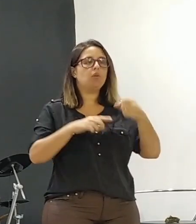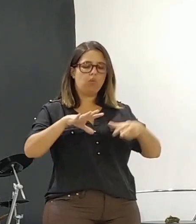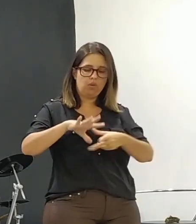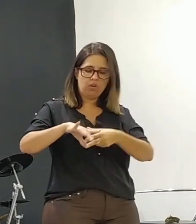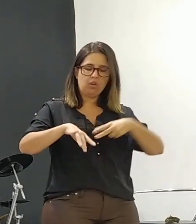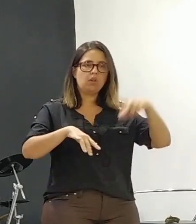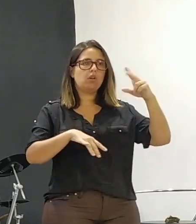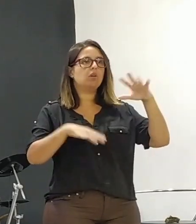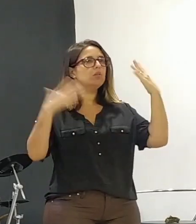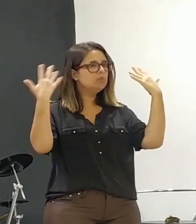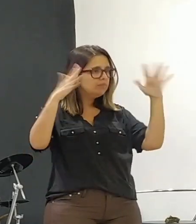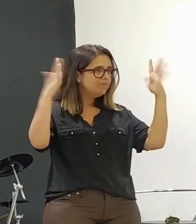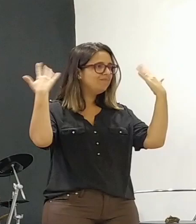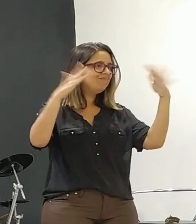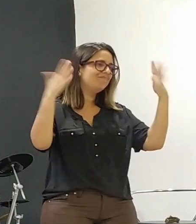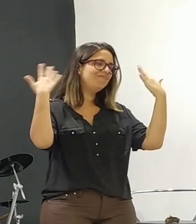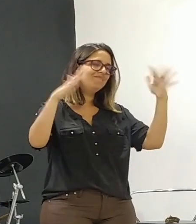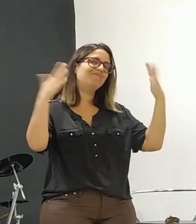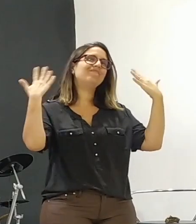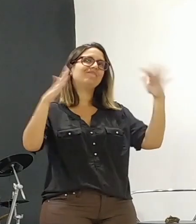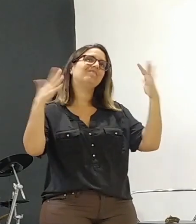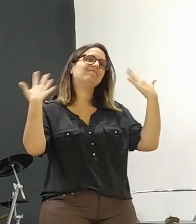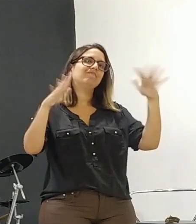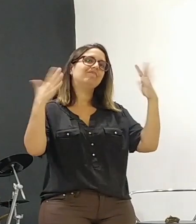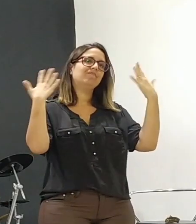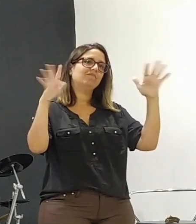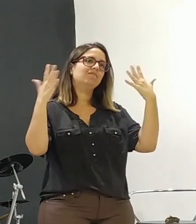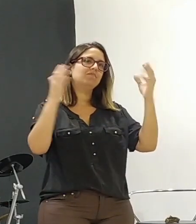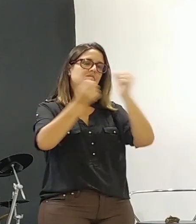ressuscitou. Você pode aplaudir o Senhor?